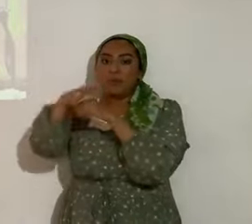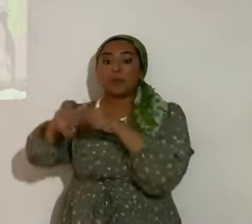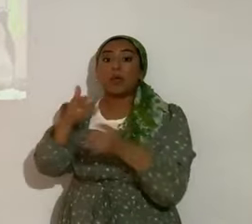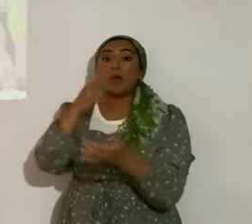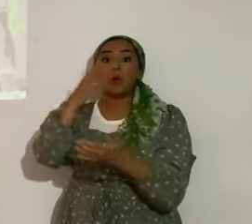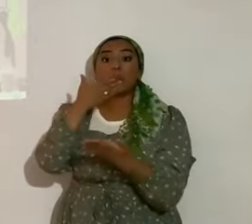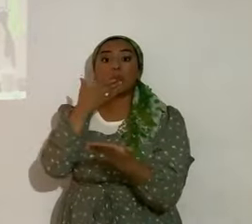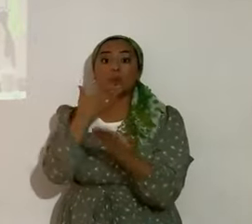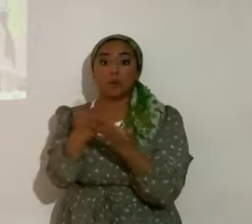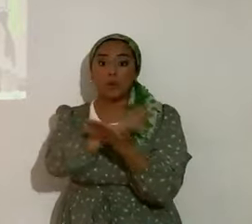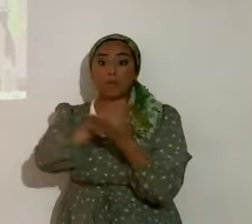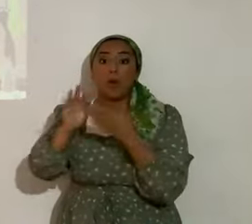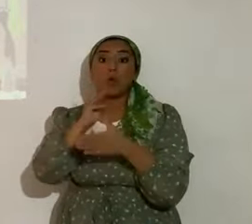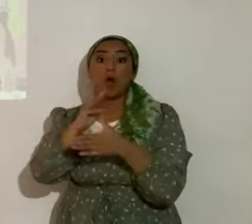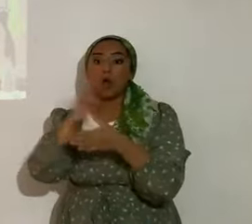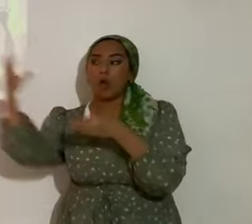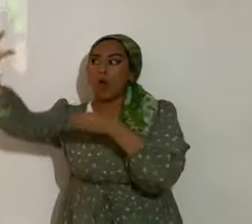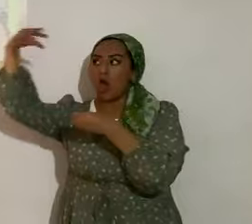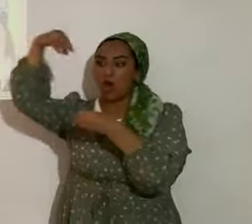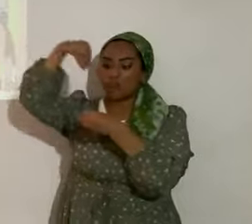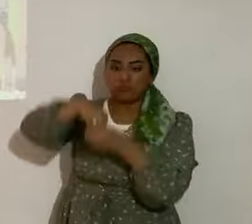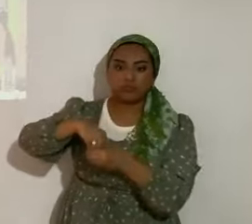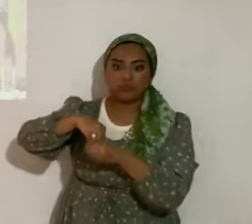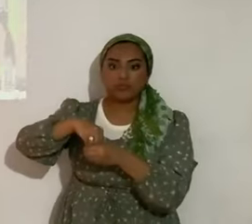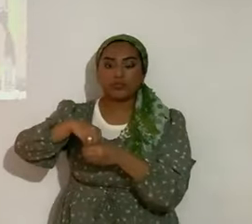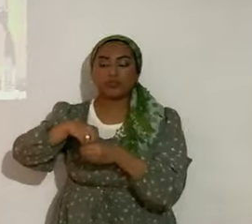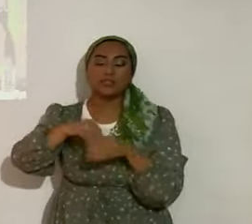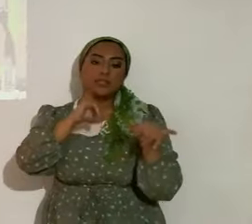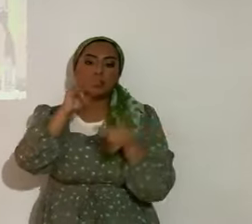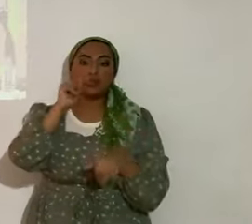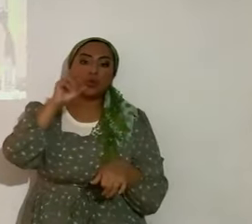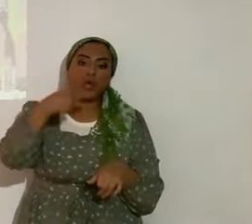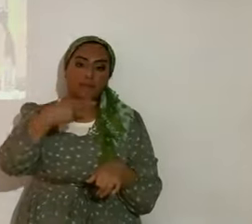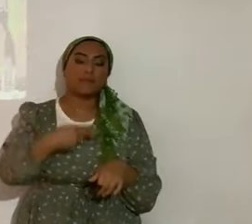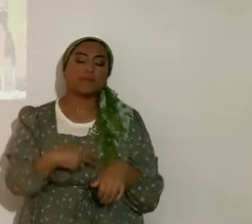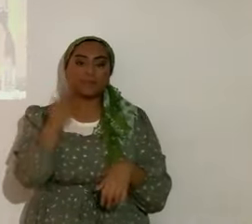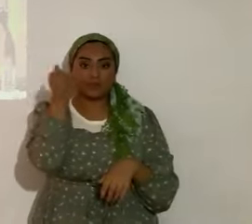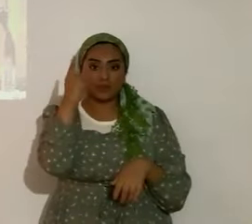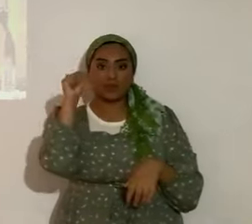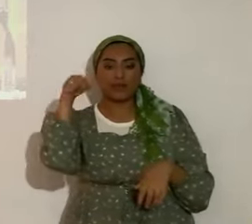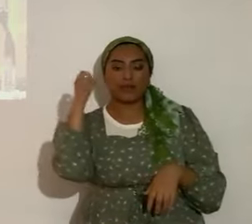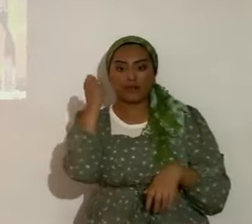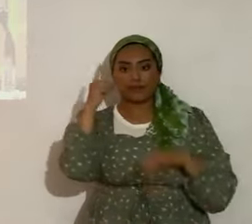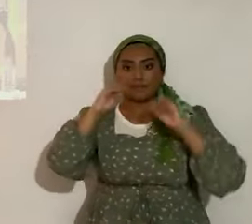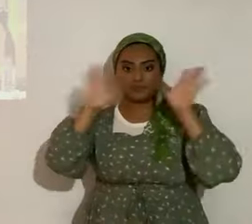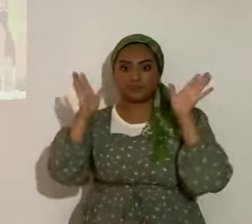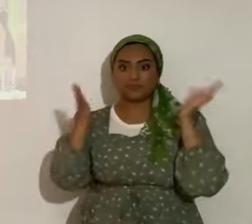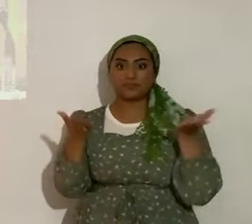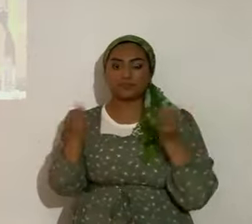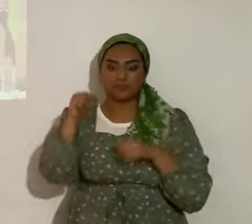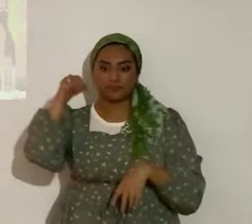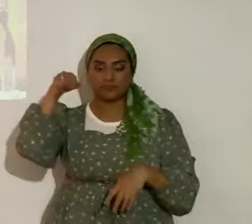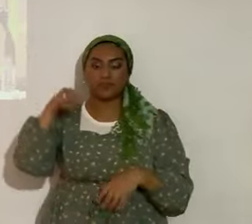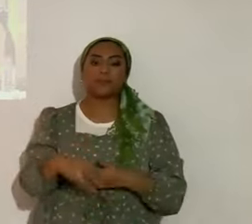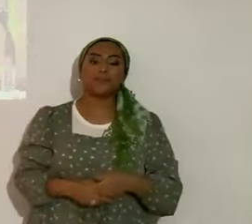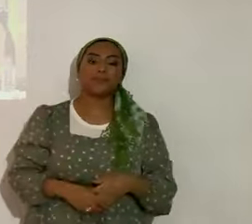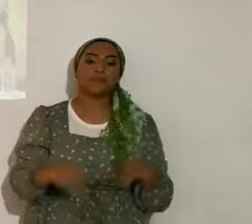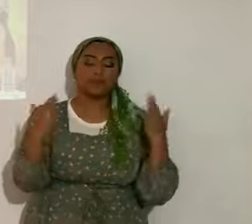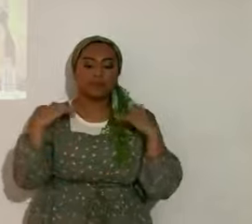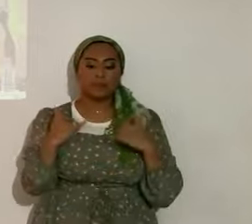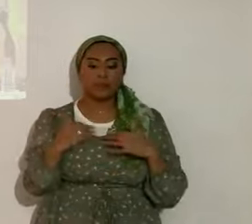Torah, el agua de la limpieza. Bendito es el Abacadosh. Bueno, no sé si me di a entender claramente aquí. ¿Sí?